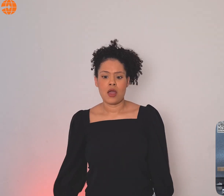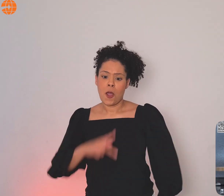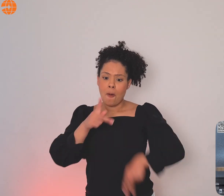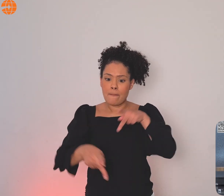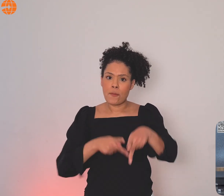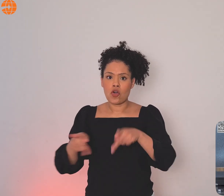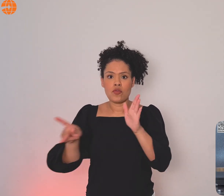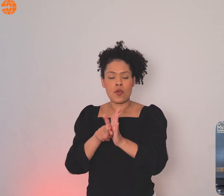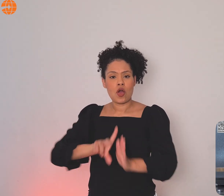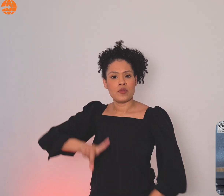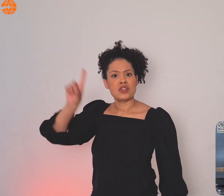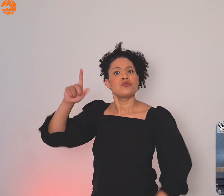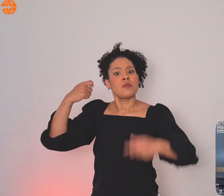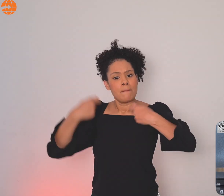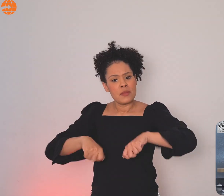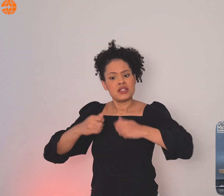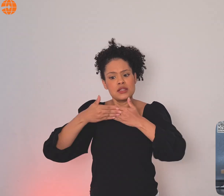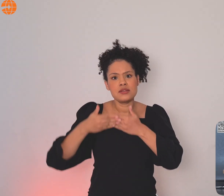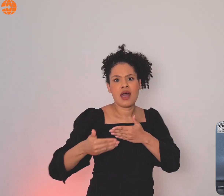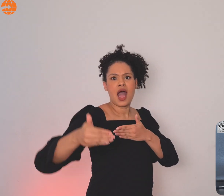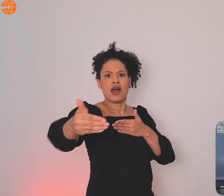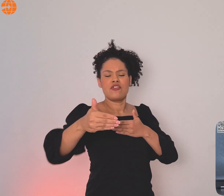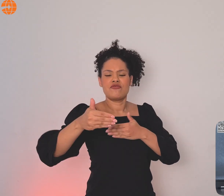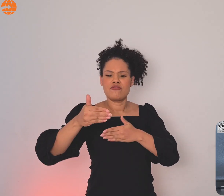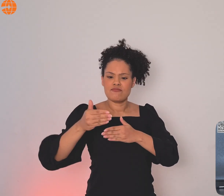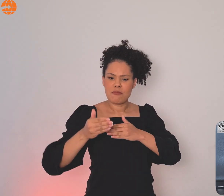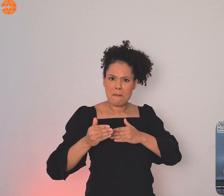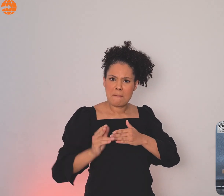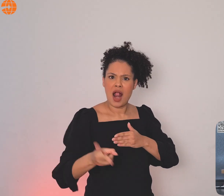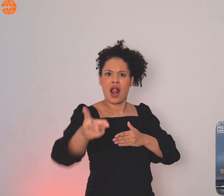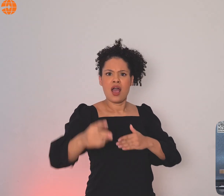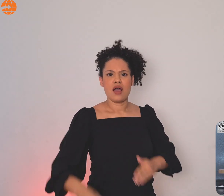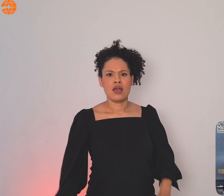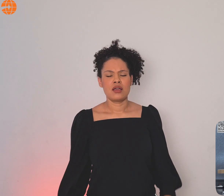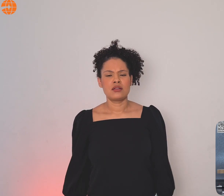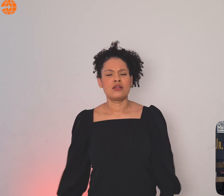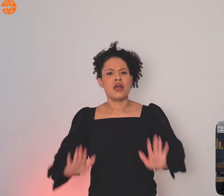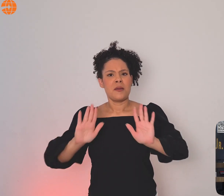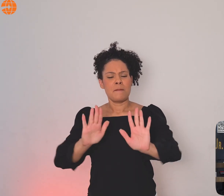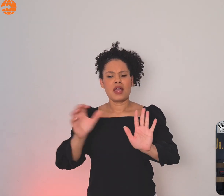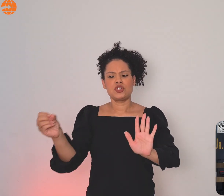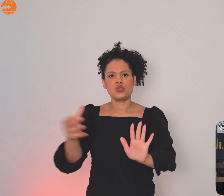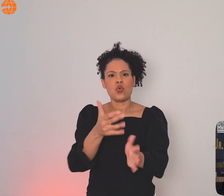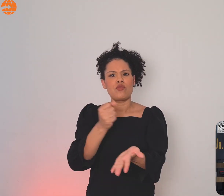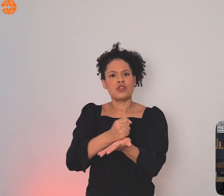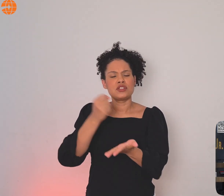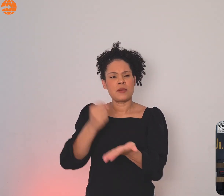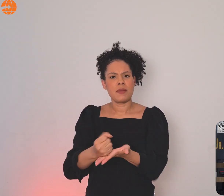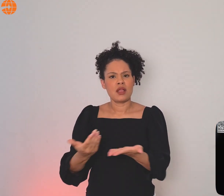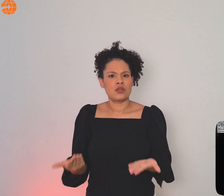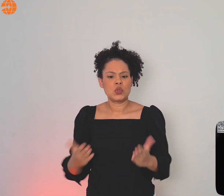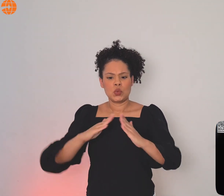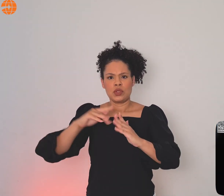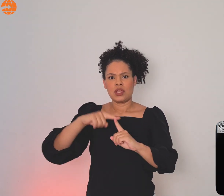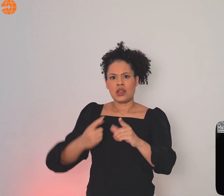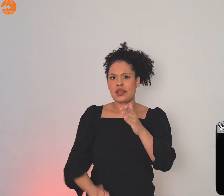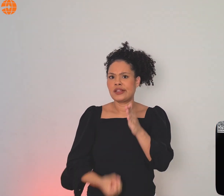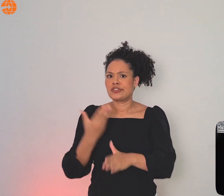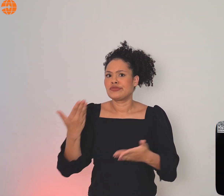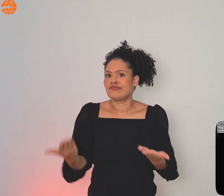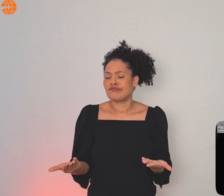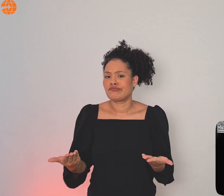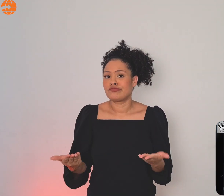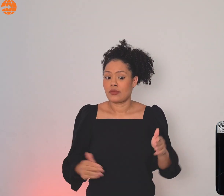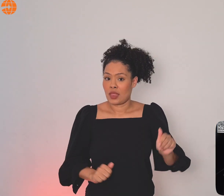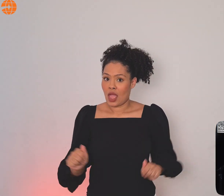pensa comigo, e no Novo Testamento? E na igreja, quando a igreja se formou? Quando você vê em Atos